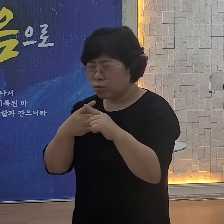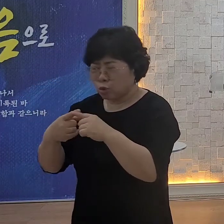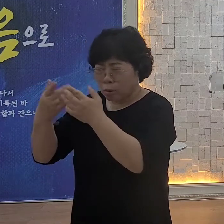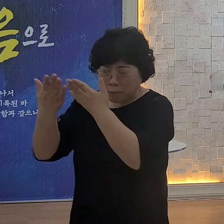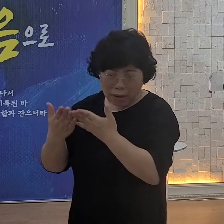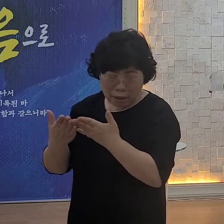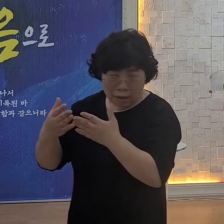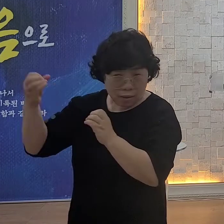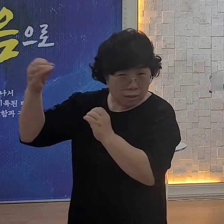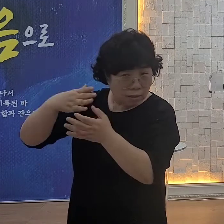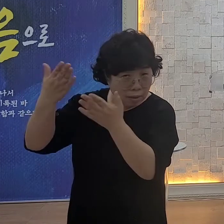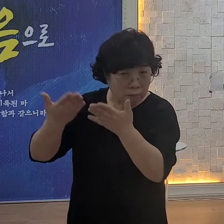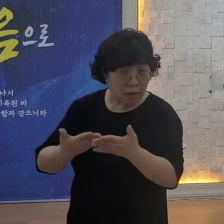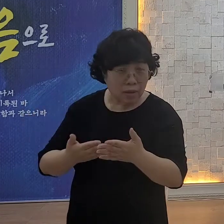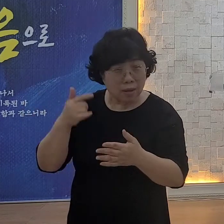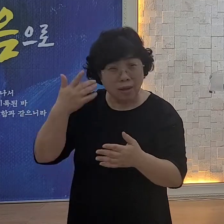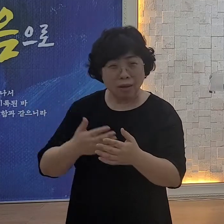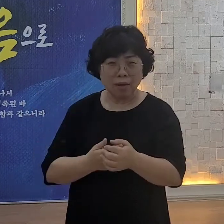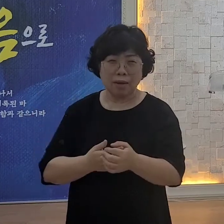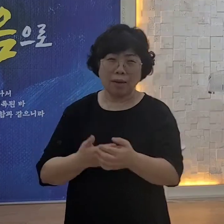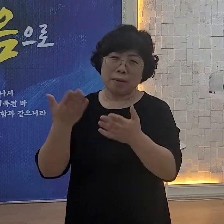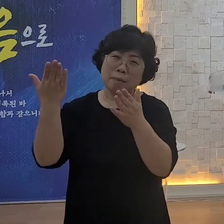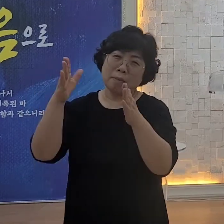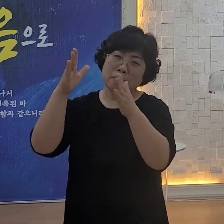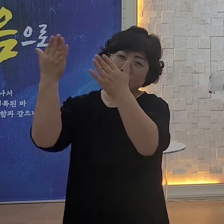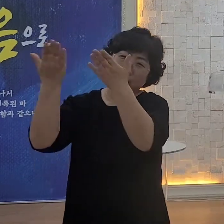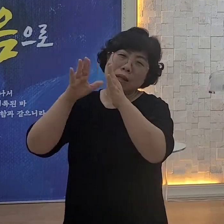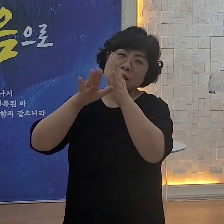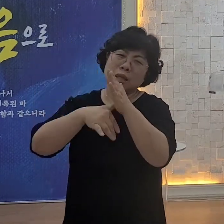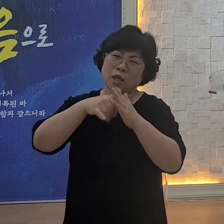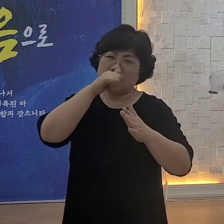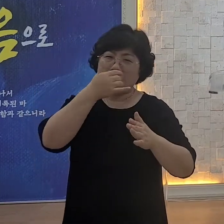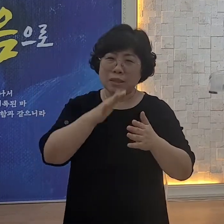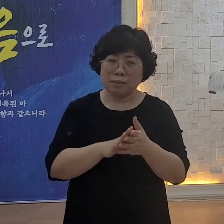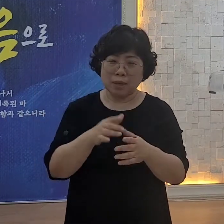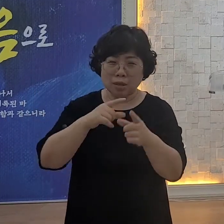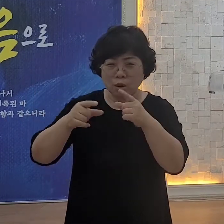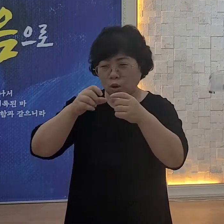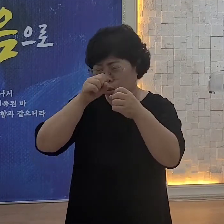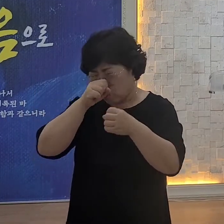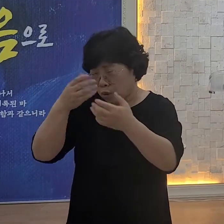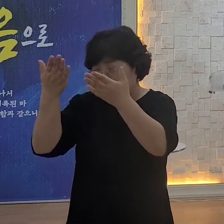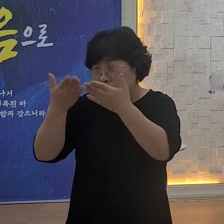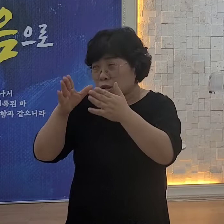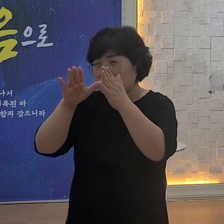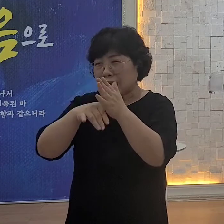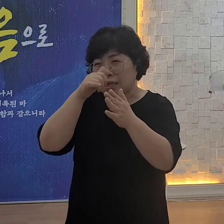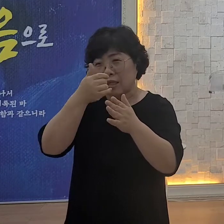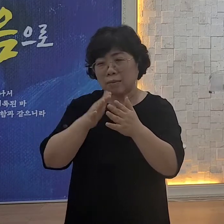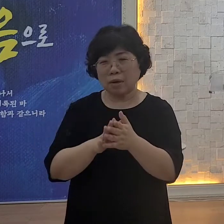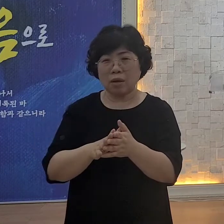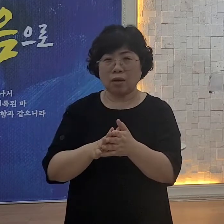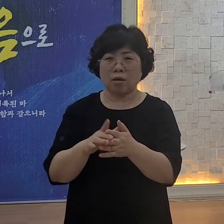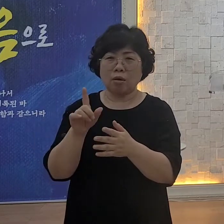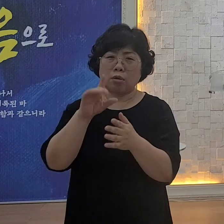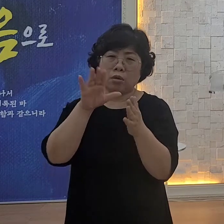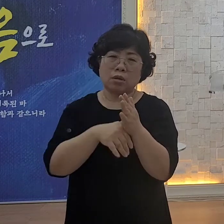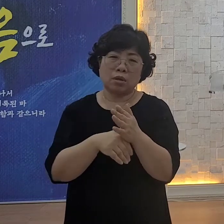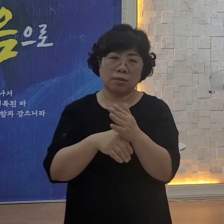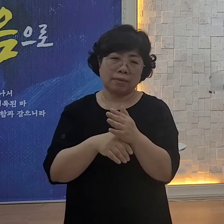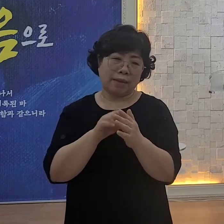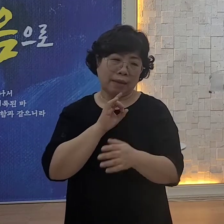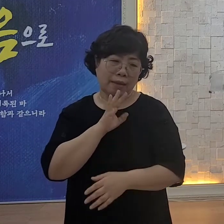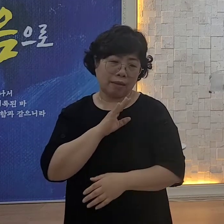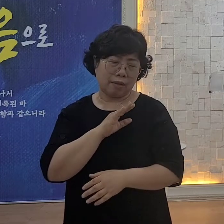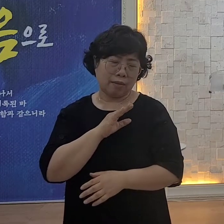주시던가요? 주실 때도 있죠. 넘치도록 주시고 더 좋은 거 주실 때도 있어요. 그런데 어떨 때 보면 안